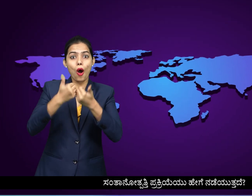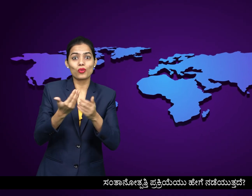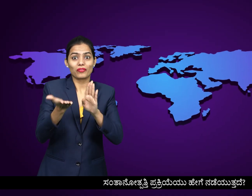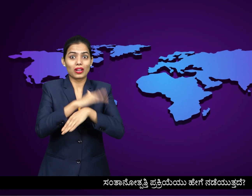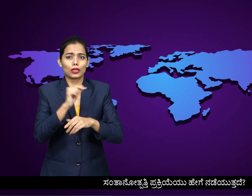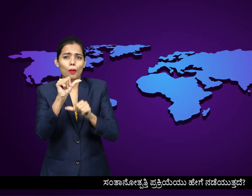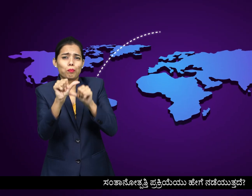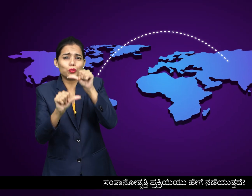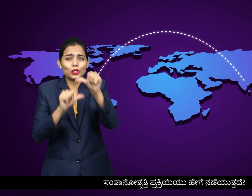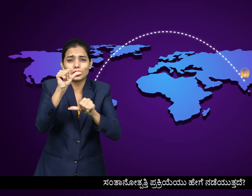ಸಂತಾನೋತ್ಪತ್ತಿ ಪ್ರಕ್ರಿಯೆಯು ಹೇಗೆ ನಡೆಯುತ್ತದೆ?